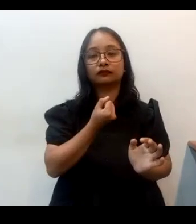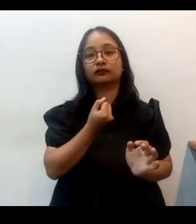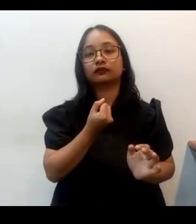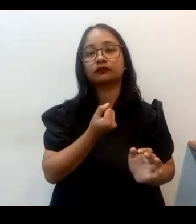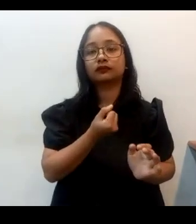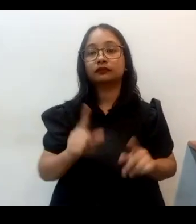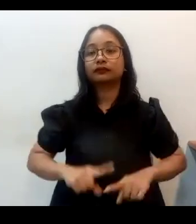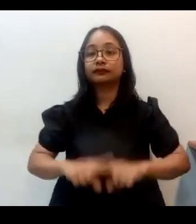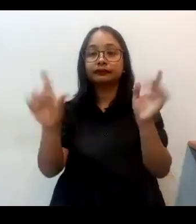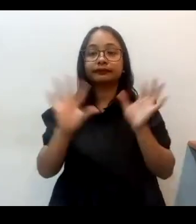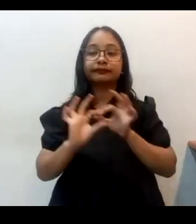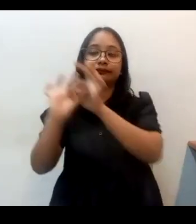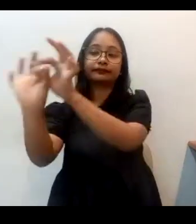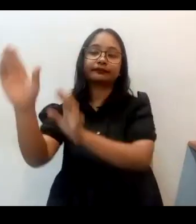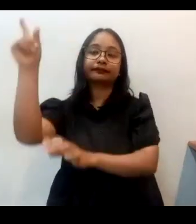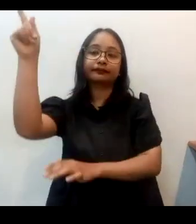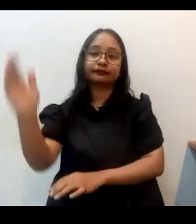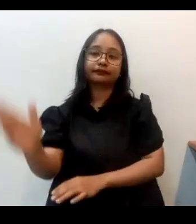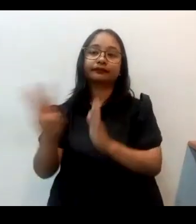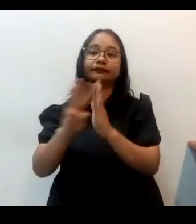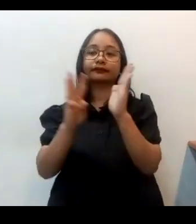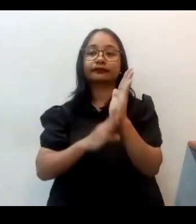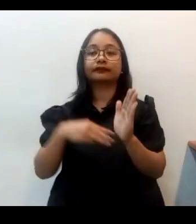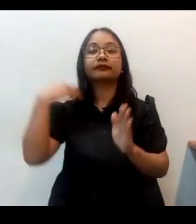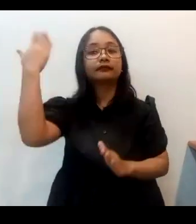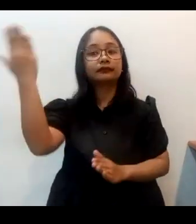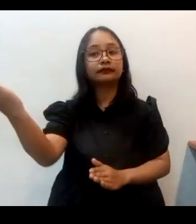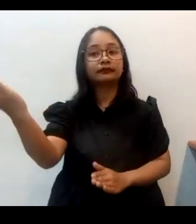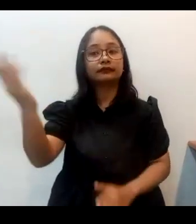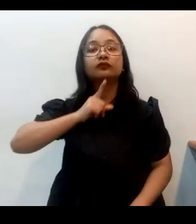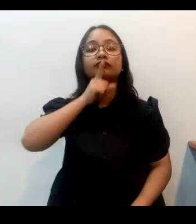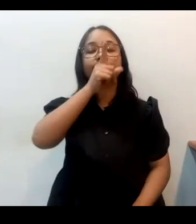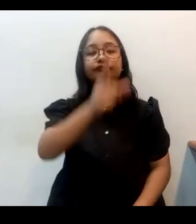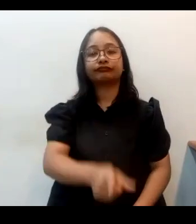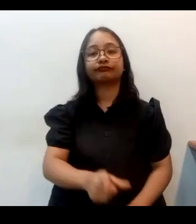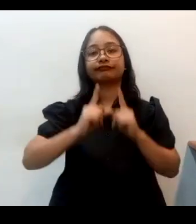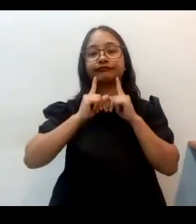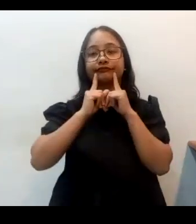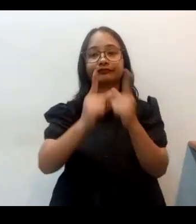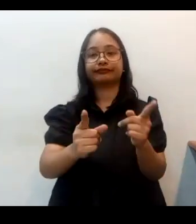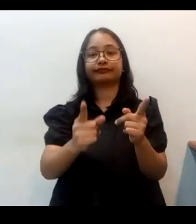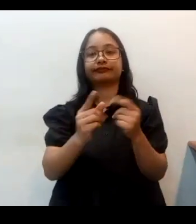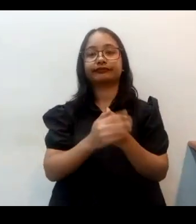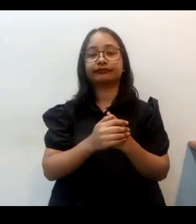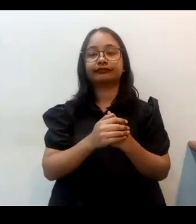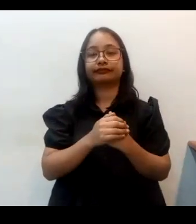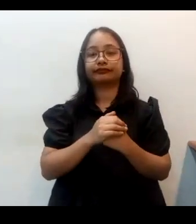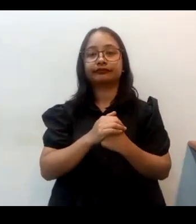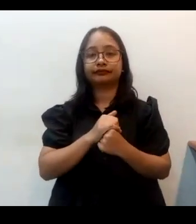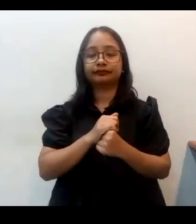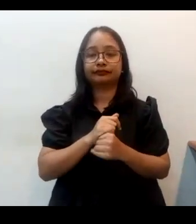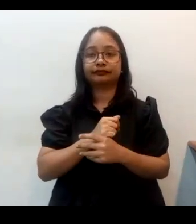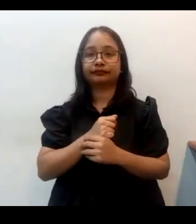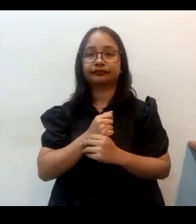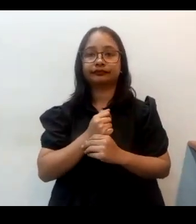tayo po'y mananalangin, hindi po ayon sa ating pagnanais, kundi ayon sa kalooban po ng Diyos, talagang pinapakinggan niya tayo. John,